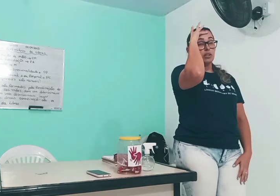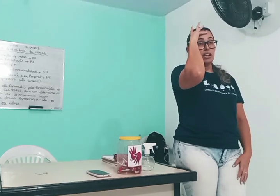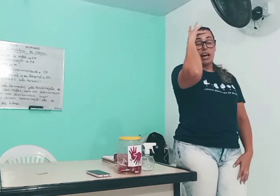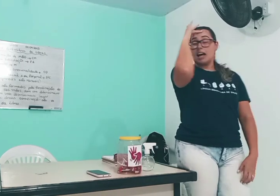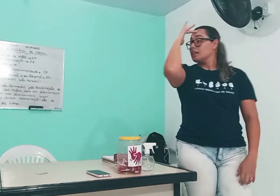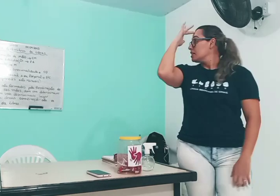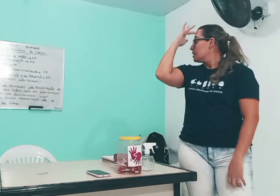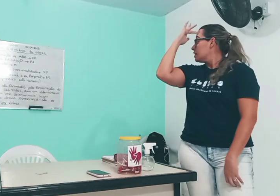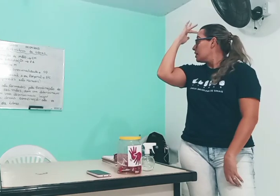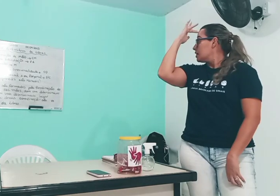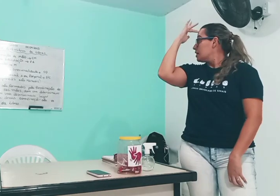que a